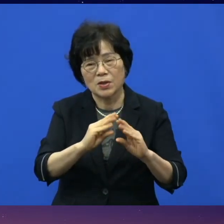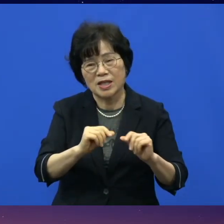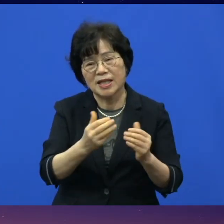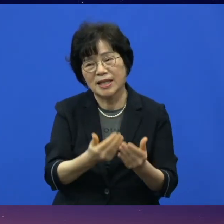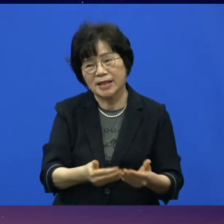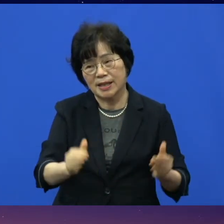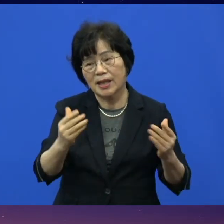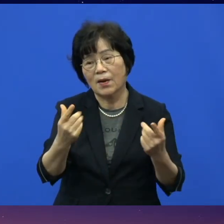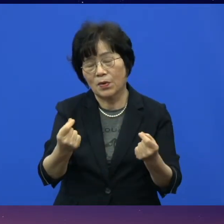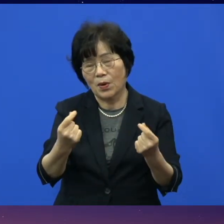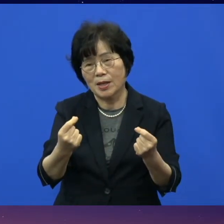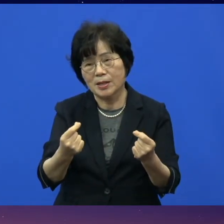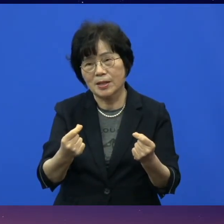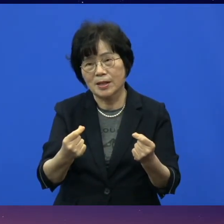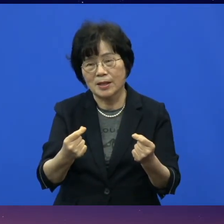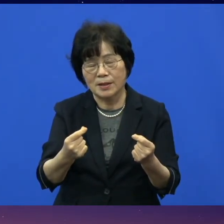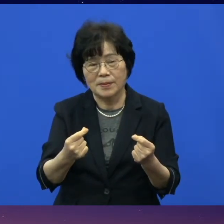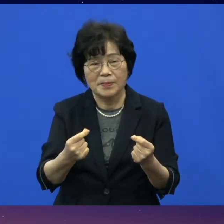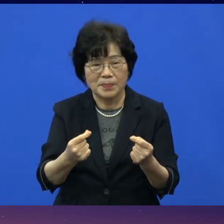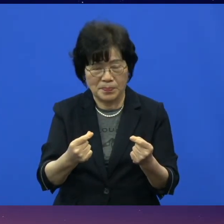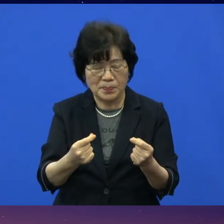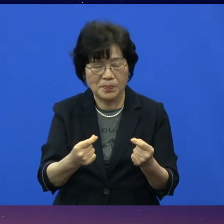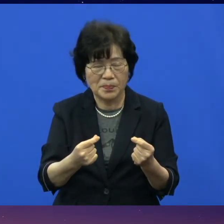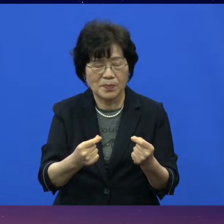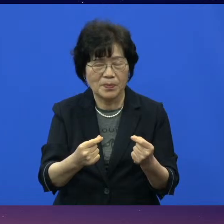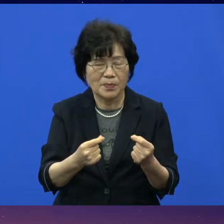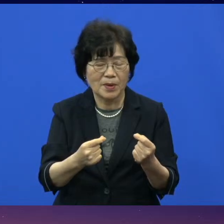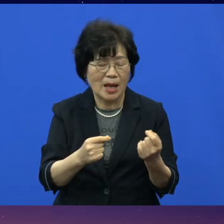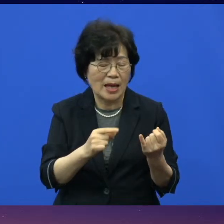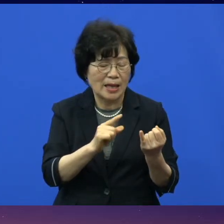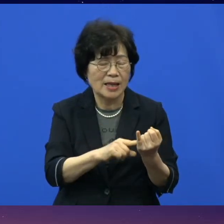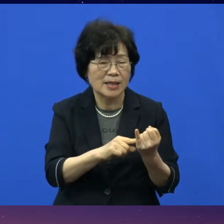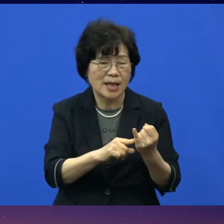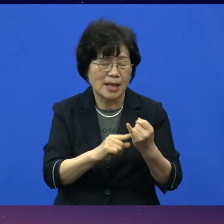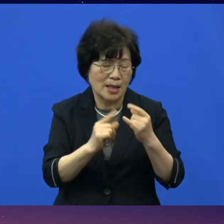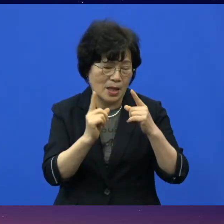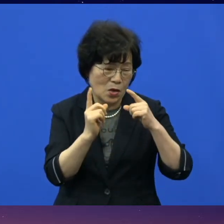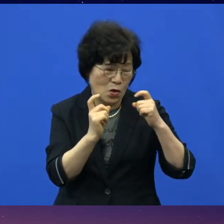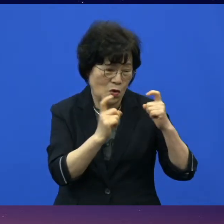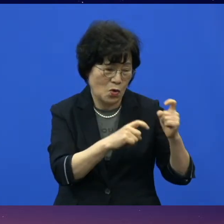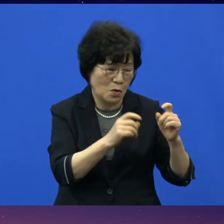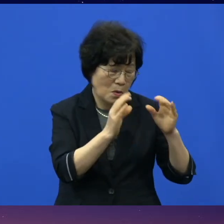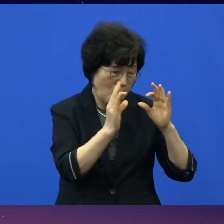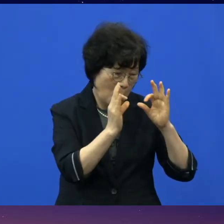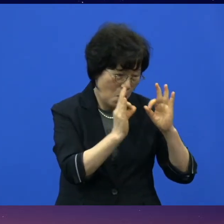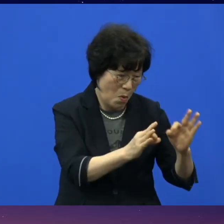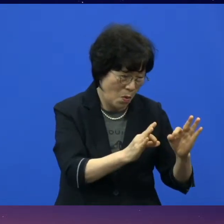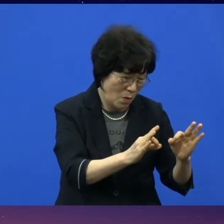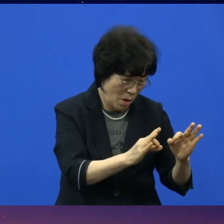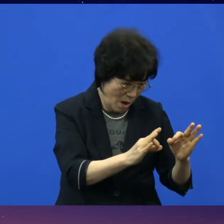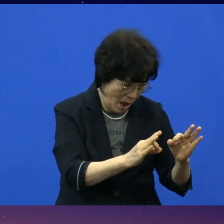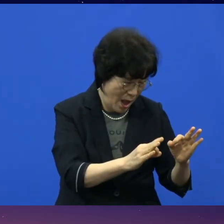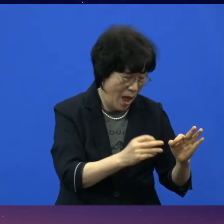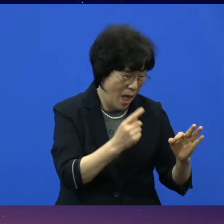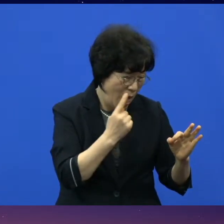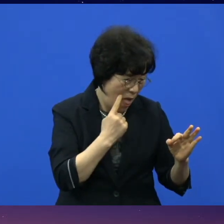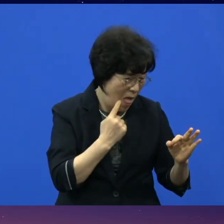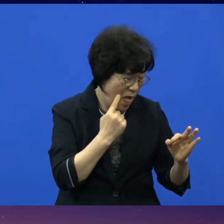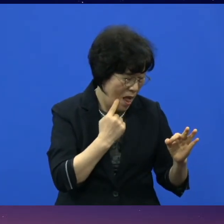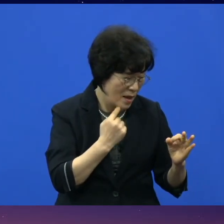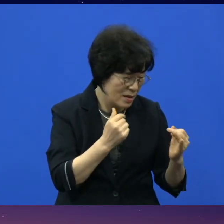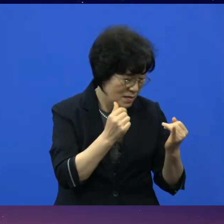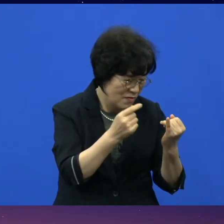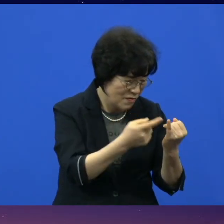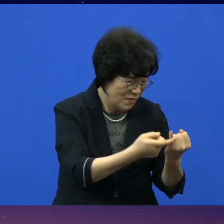질그릇이야. 한순간에 무너지잖아요. 그 여인의 목욕하는 장면 한순간에 무너져요. 그렇게